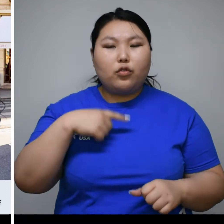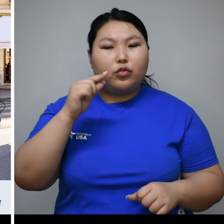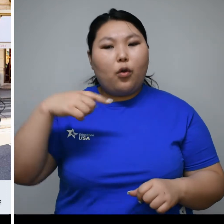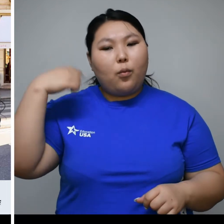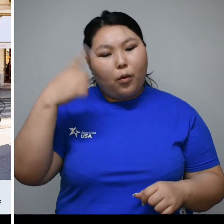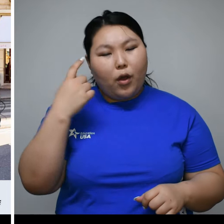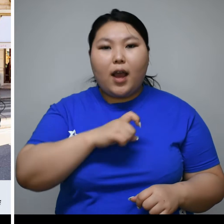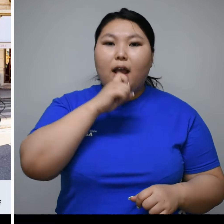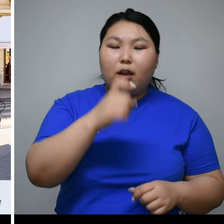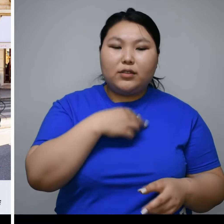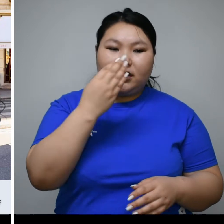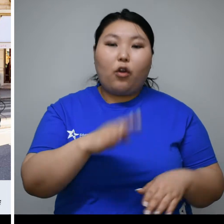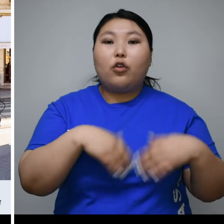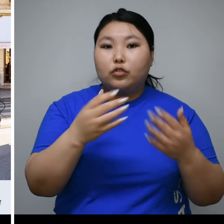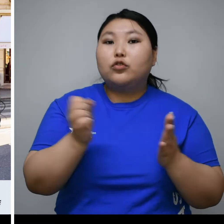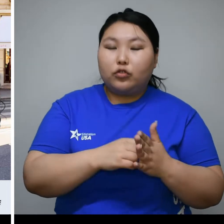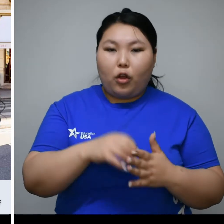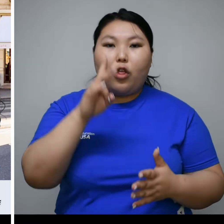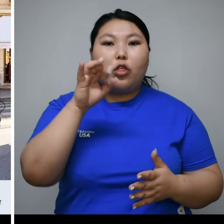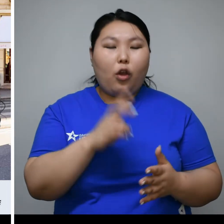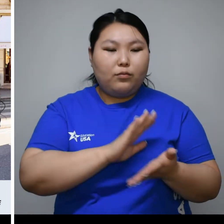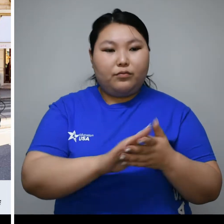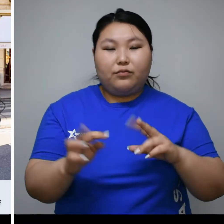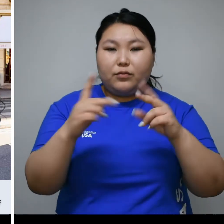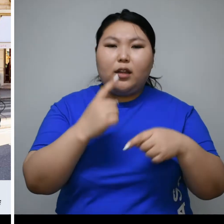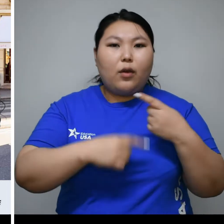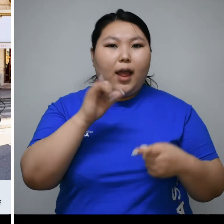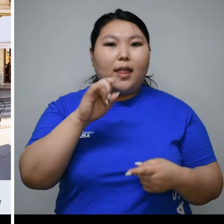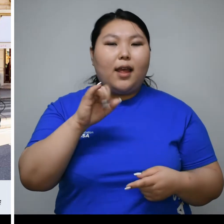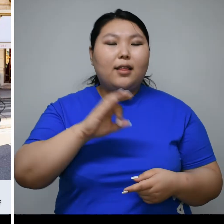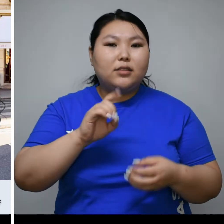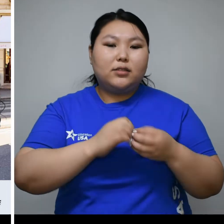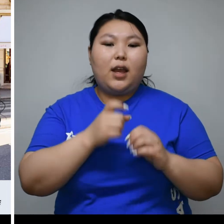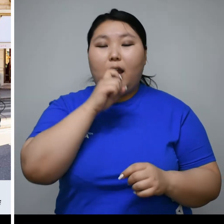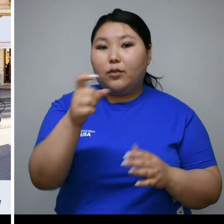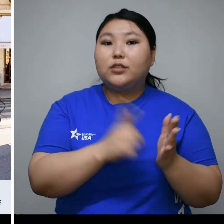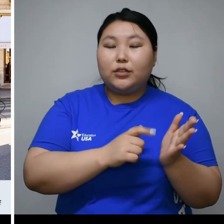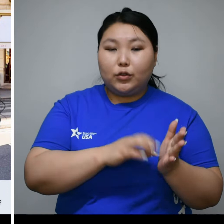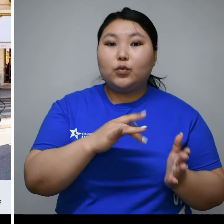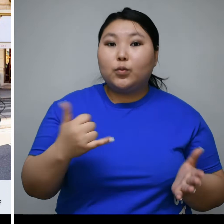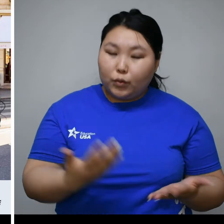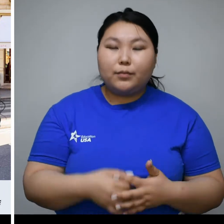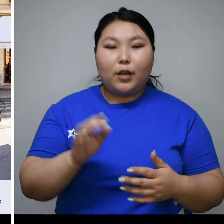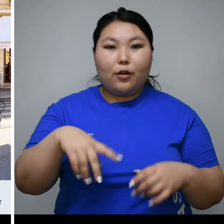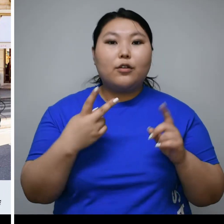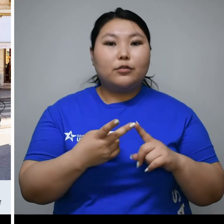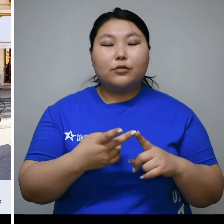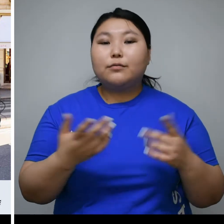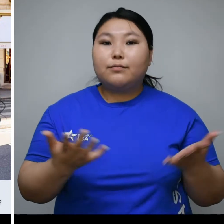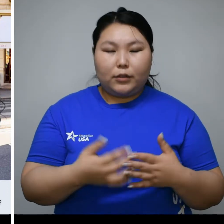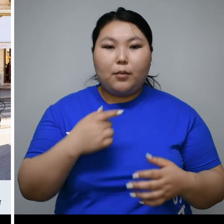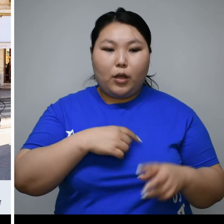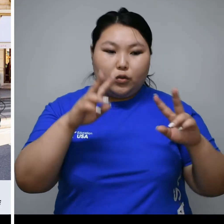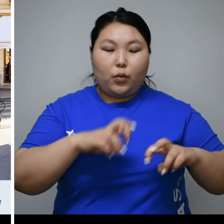жаахан бодож хариулж шалгалтаа өгөх ёстой. Номноос чижилснээс илүүтэйгээр анализ хийж хариулах хэрэгтэй ч гэдэм үү те. За хоёрдугаарт нь